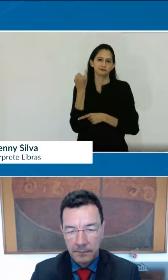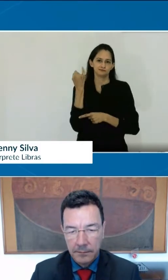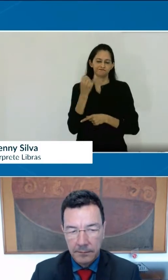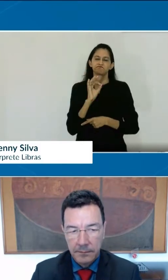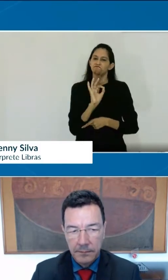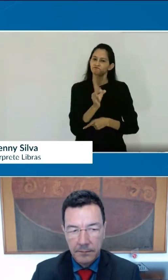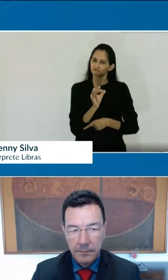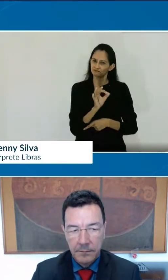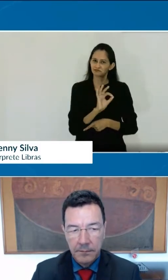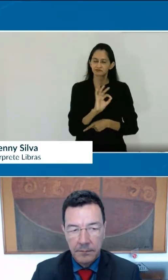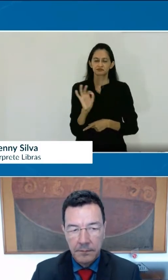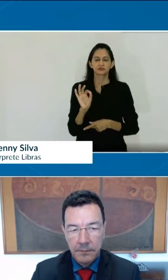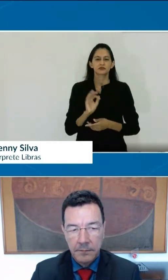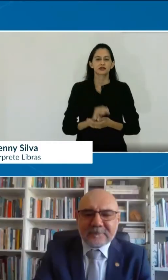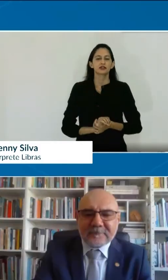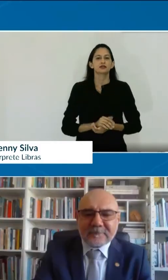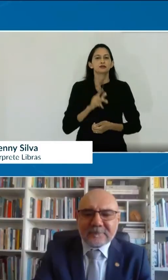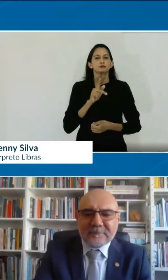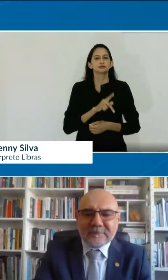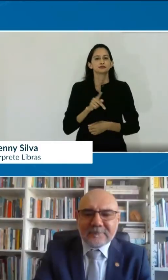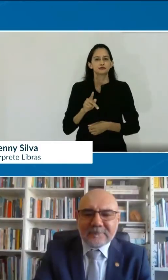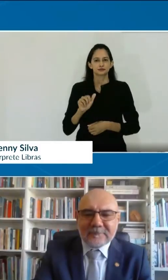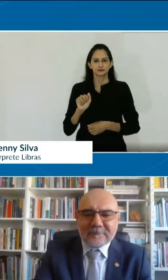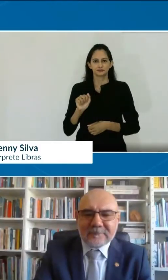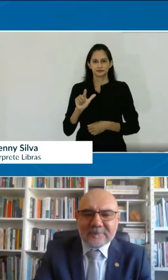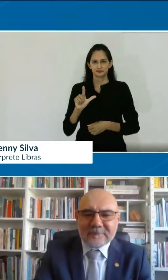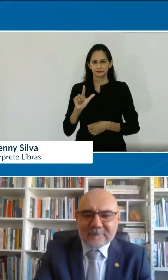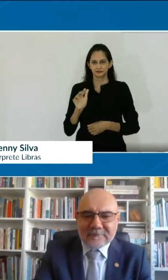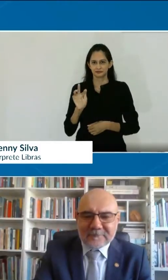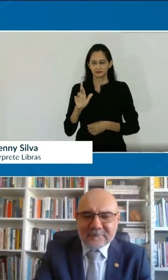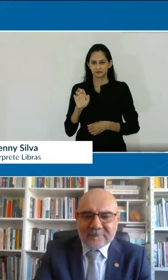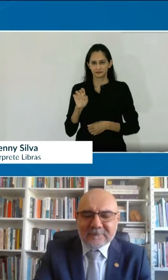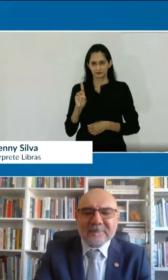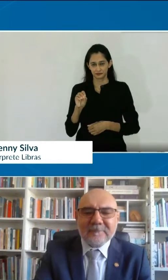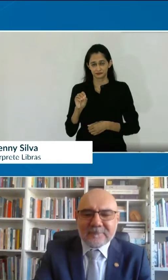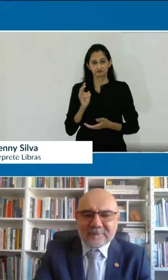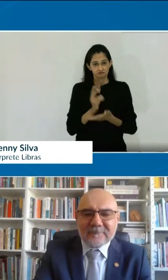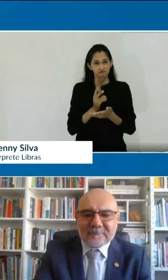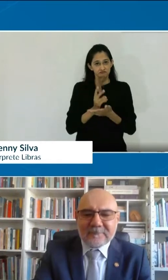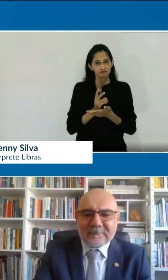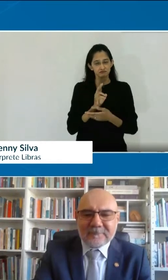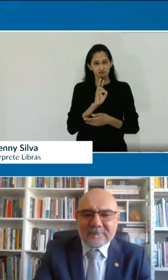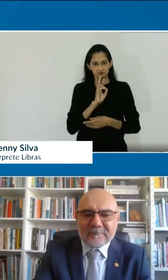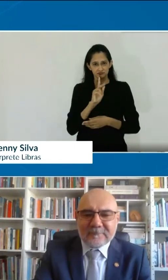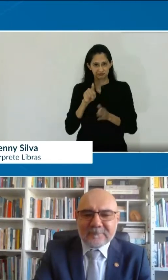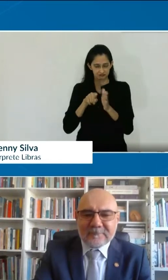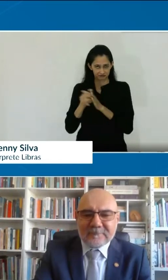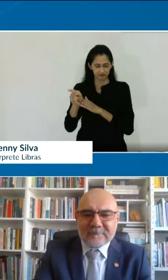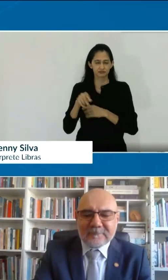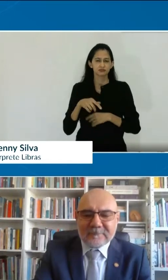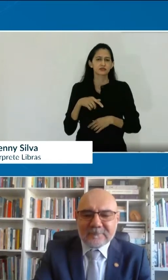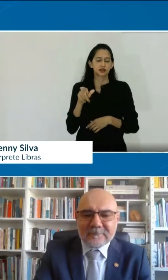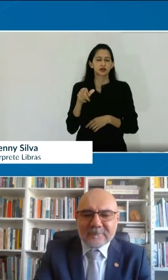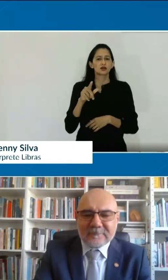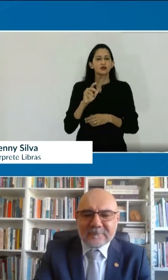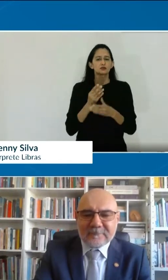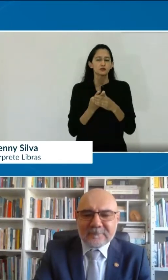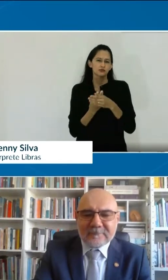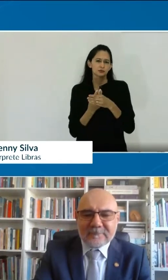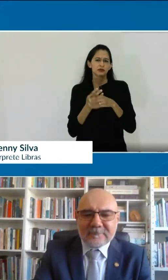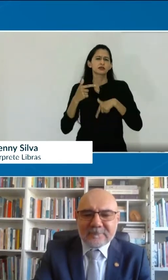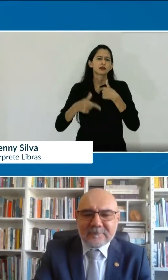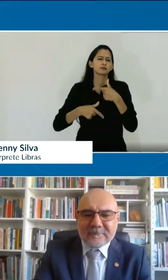certeza. Professor Alfredo, eu gostaria então de te fazer a mesma pergunta. Que ações a UFPE vem tomando